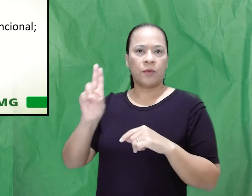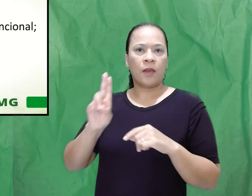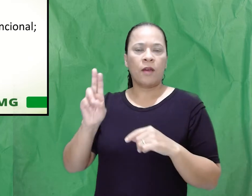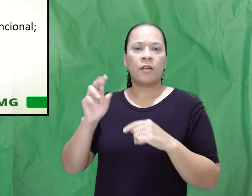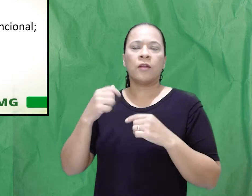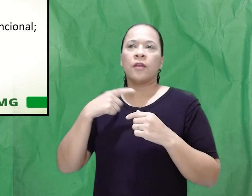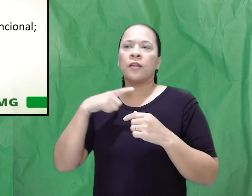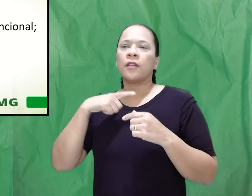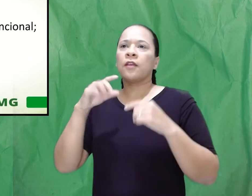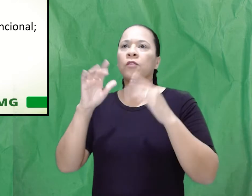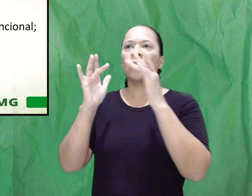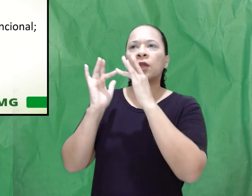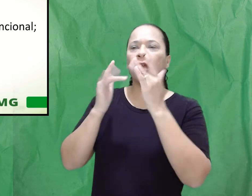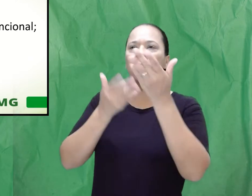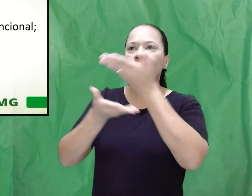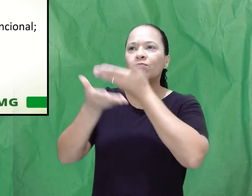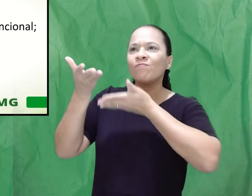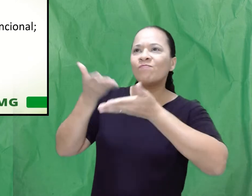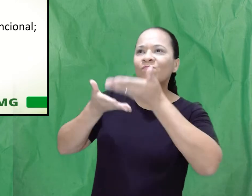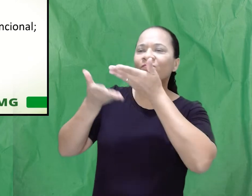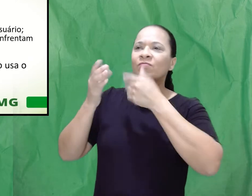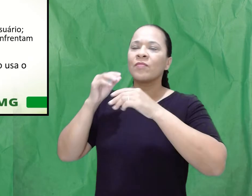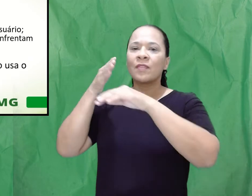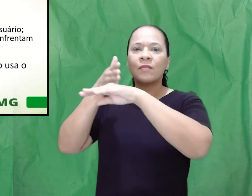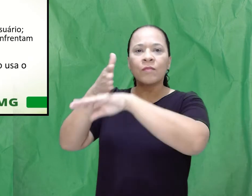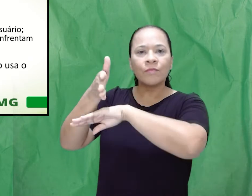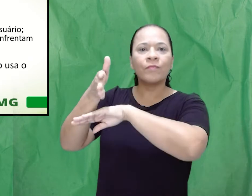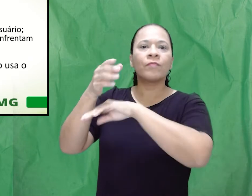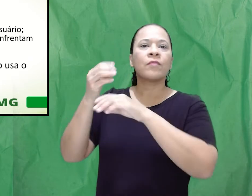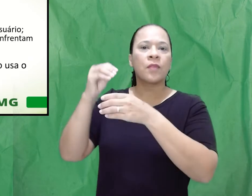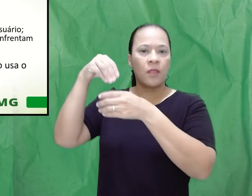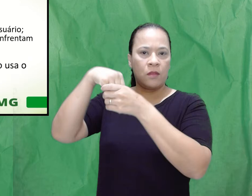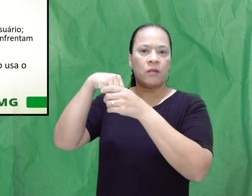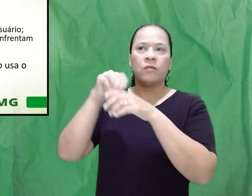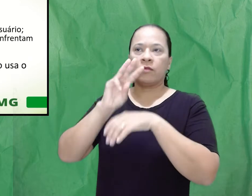precisa realizar no website.